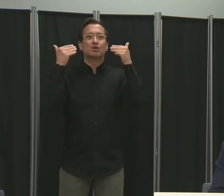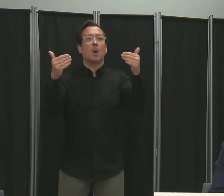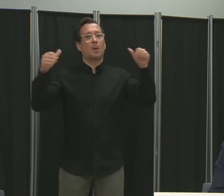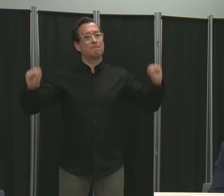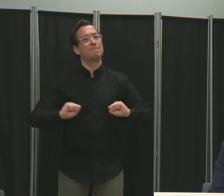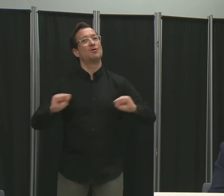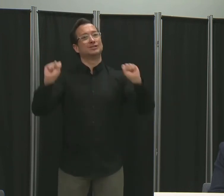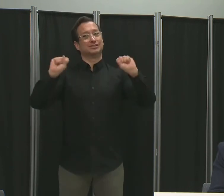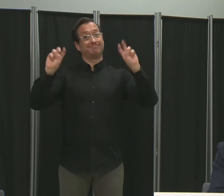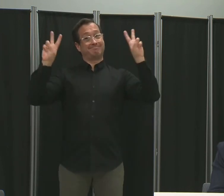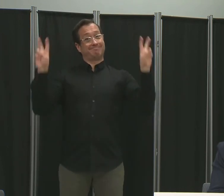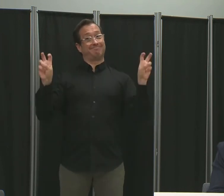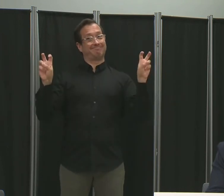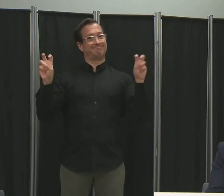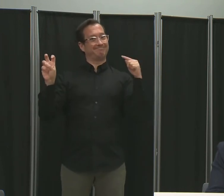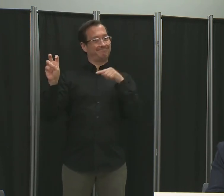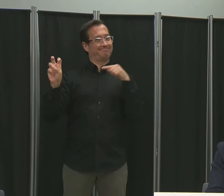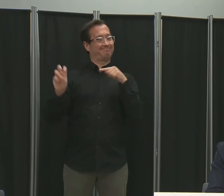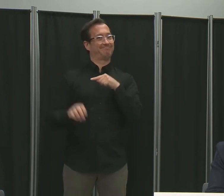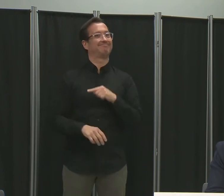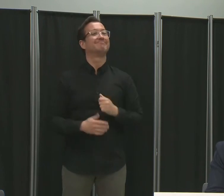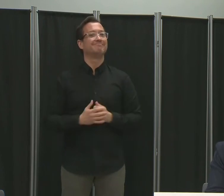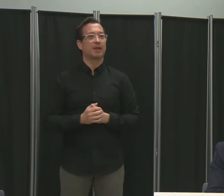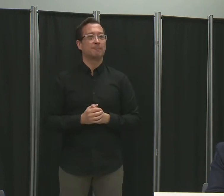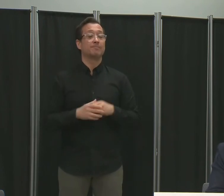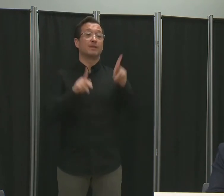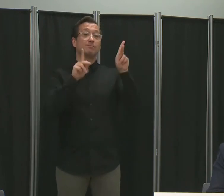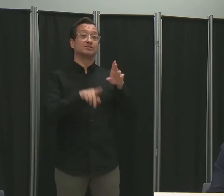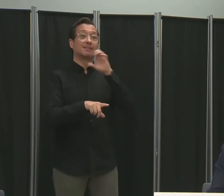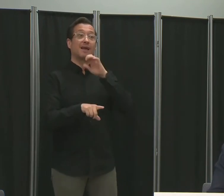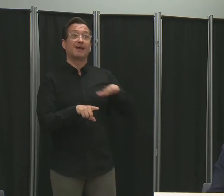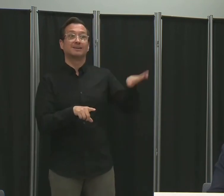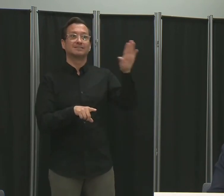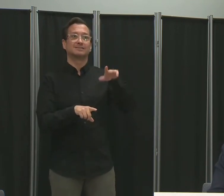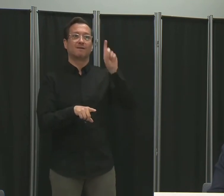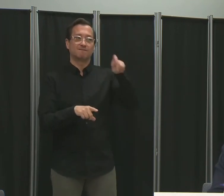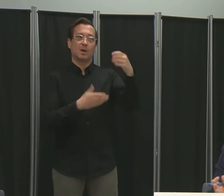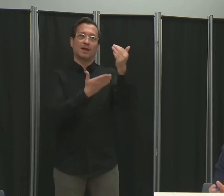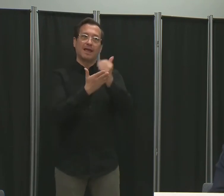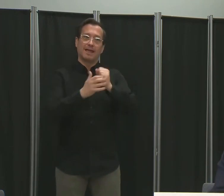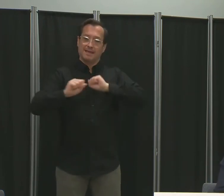vraiment ramener nos aînés à rester actifs même en période de confinement donc je